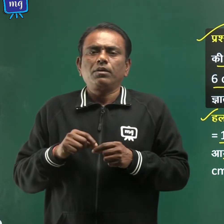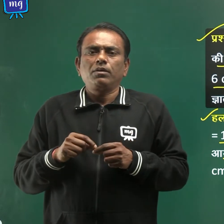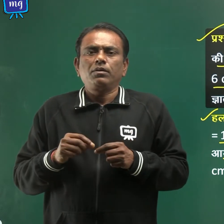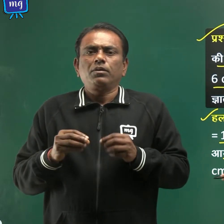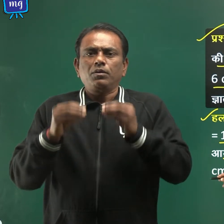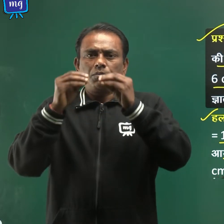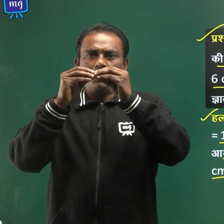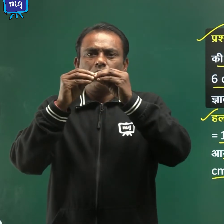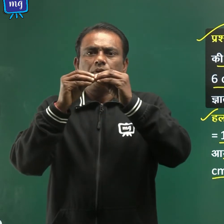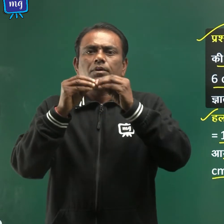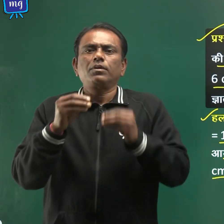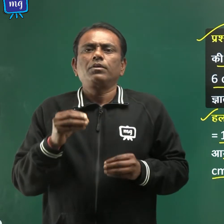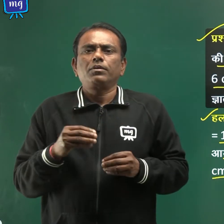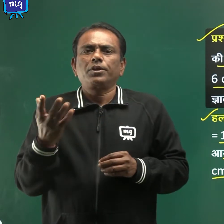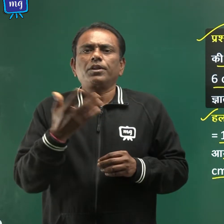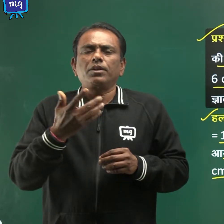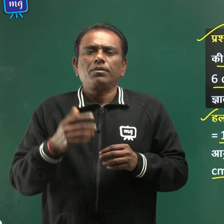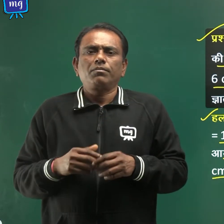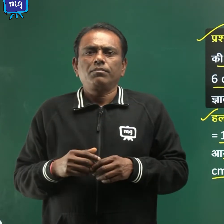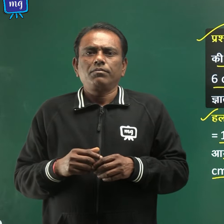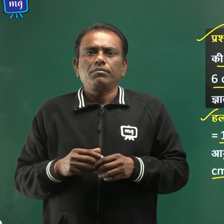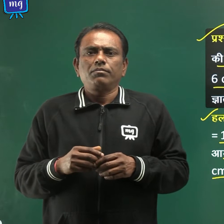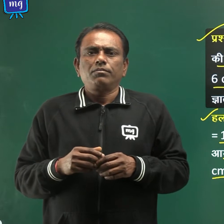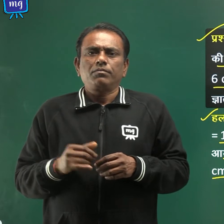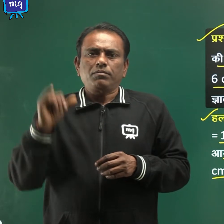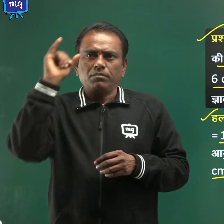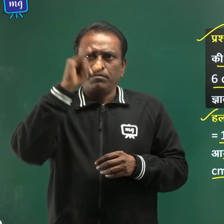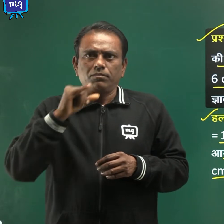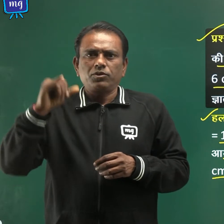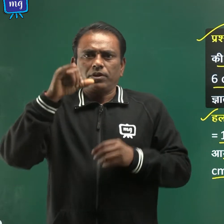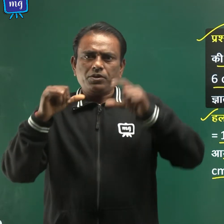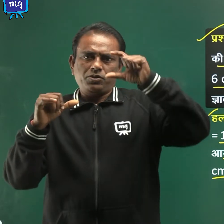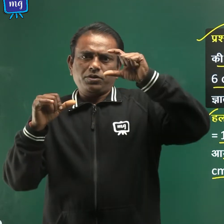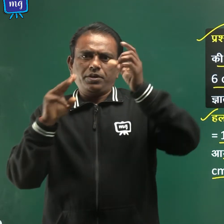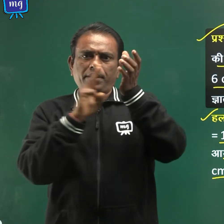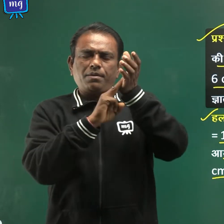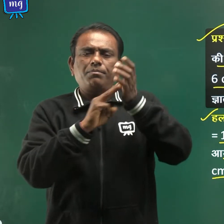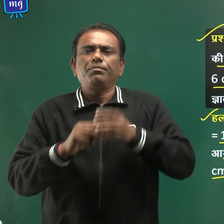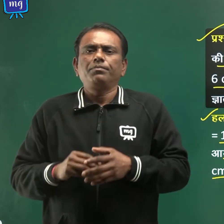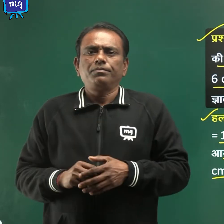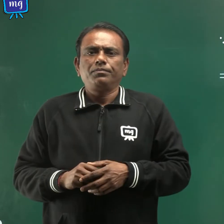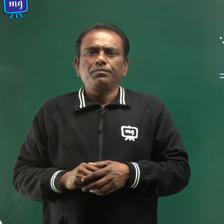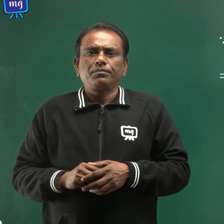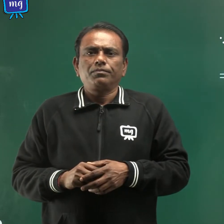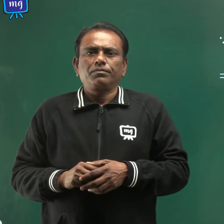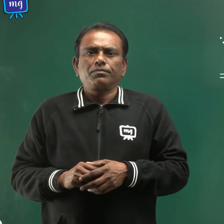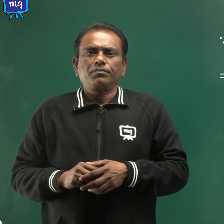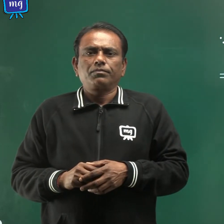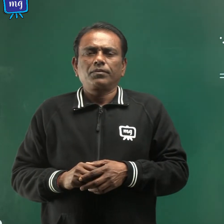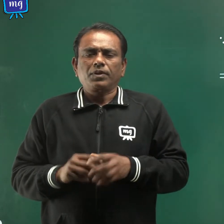चौड़ाई कितनी है ये तस्वीर है हुआ है कि